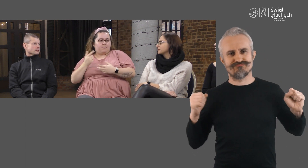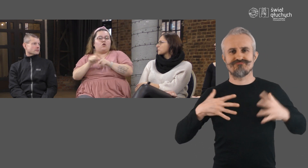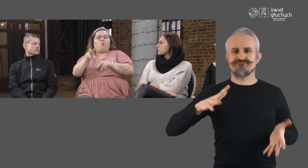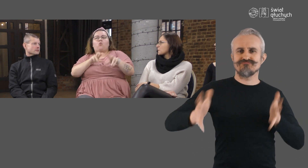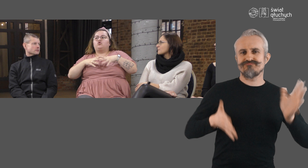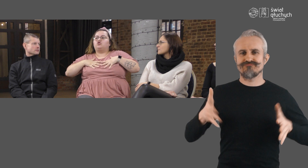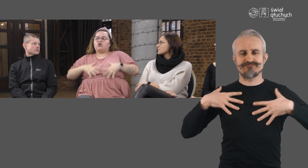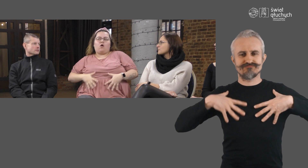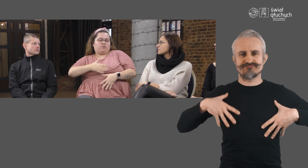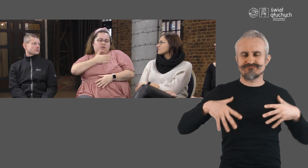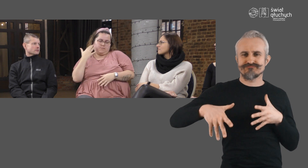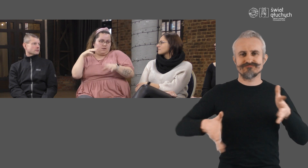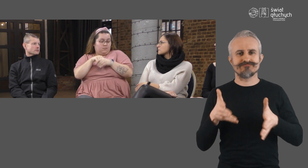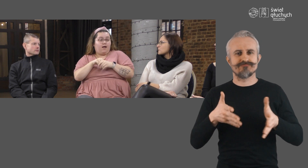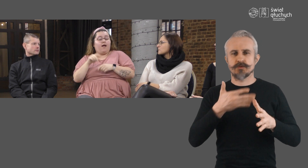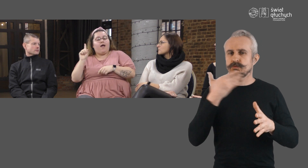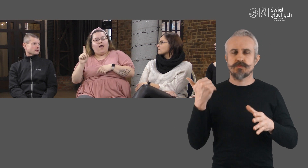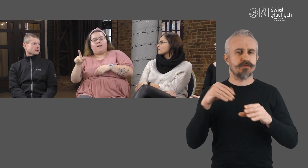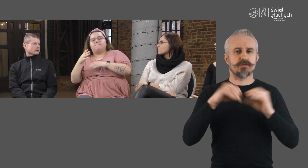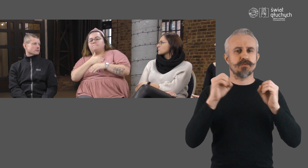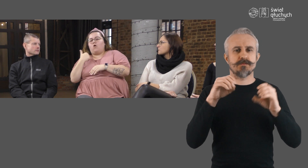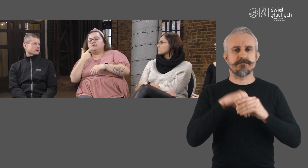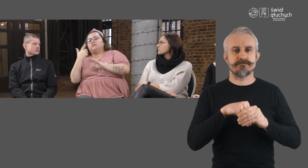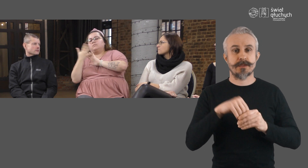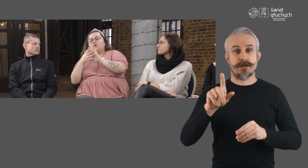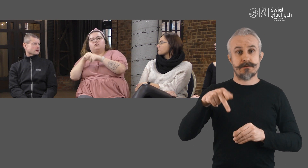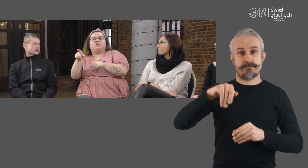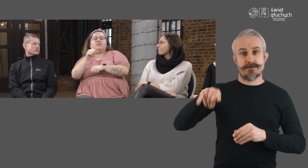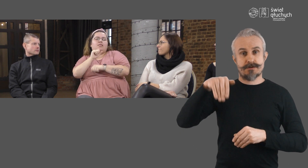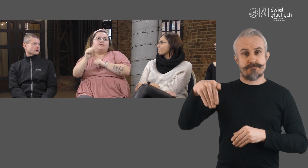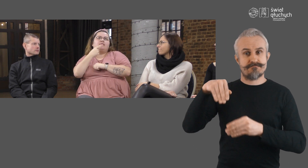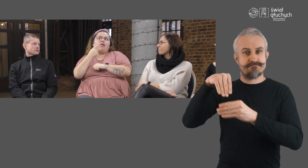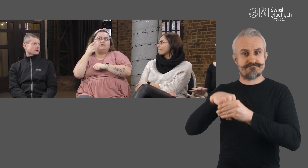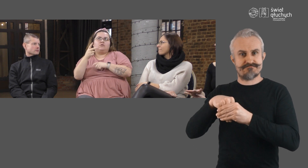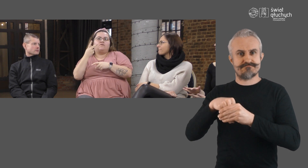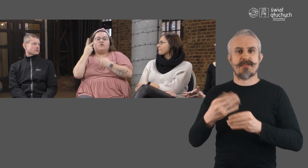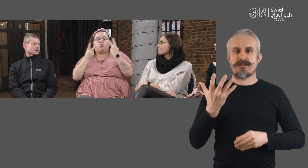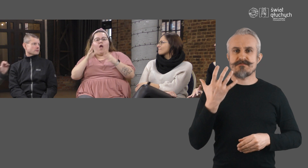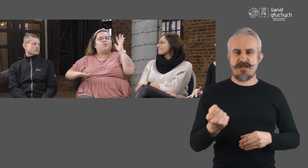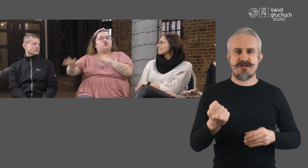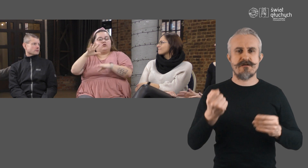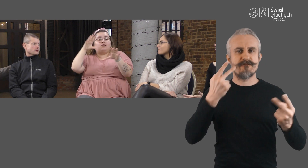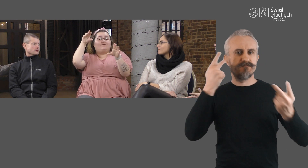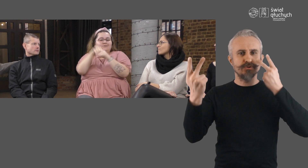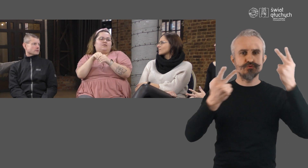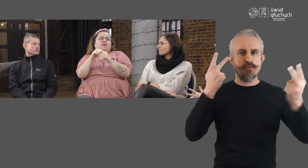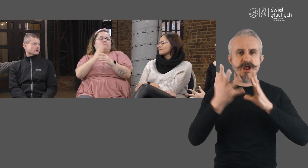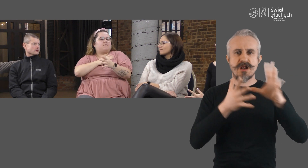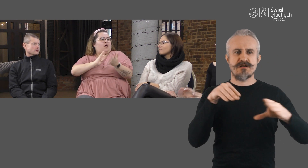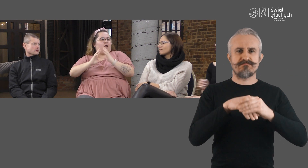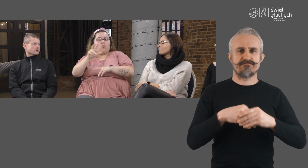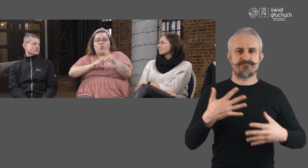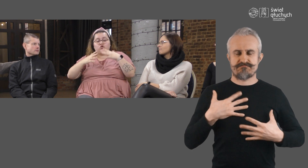przestrzeni wizualizacji, nie ma ruchu ciała, a w polskim języku migowym jest to